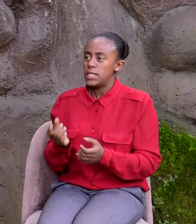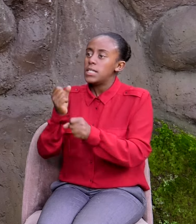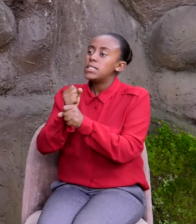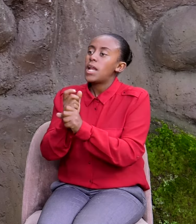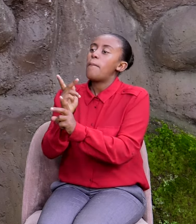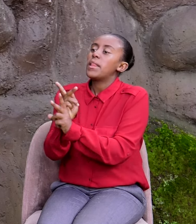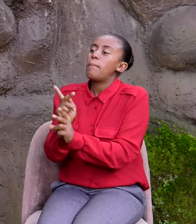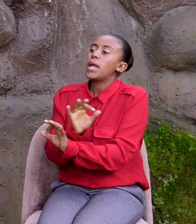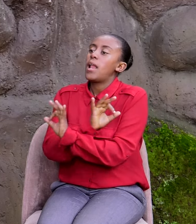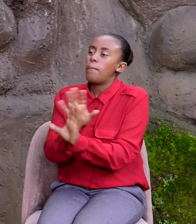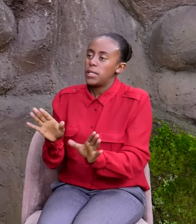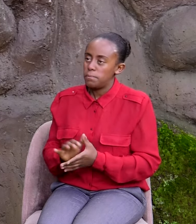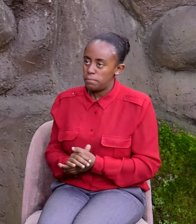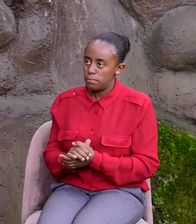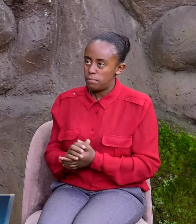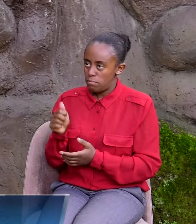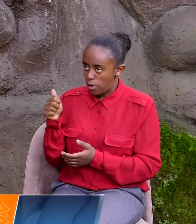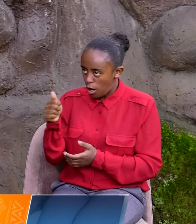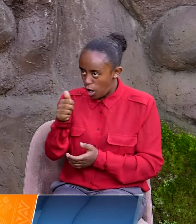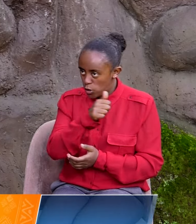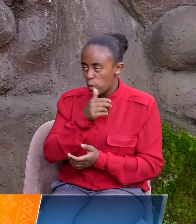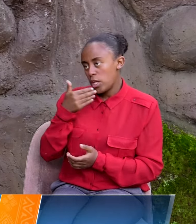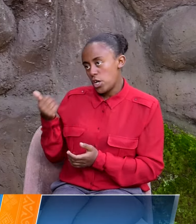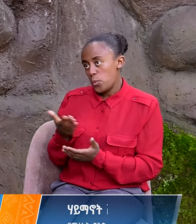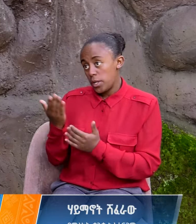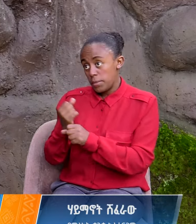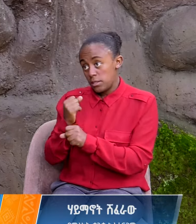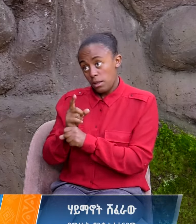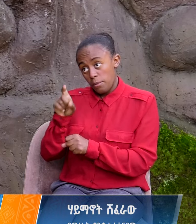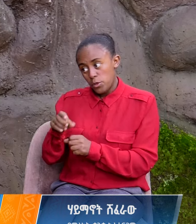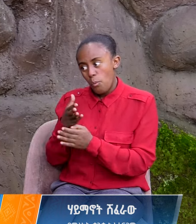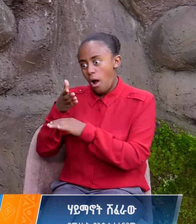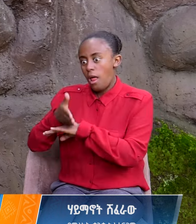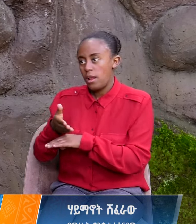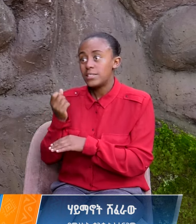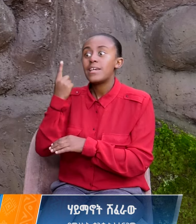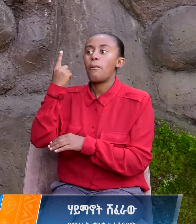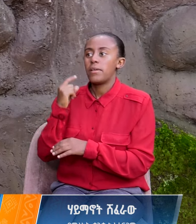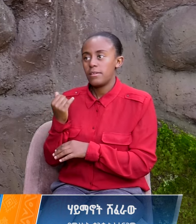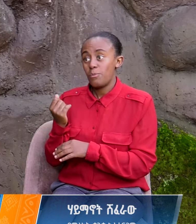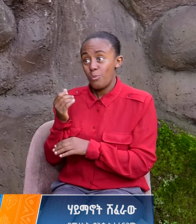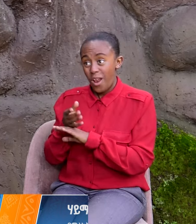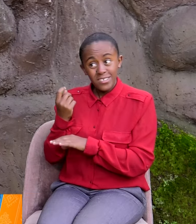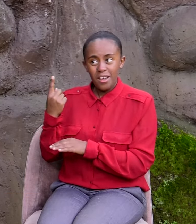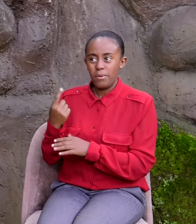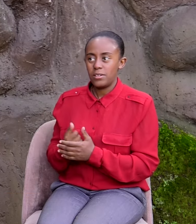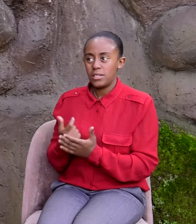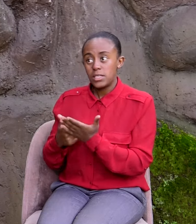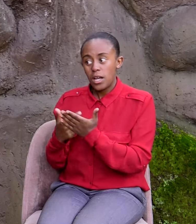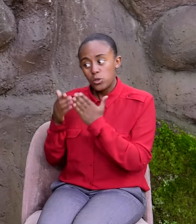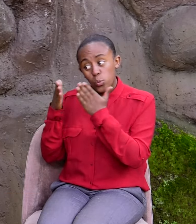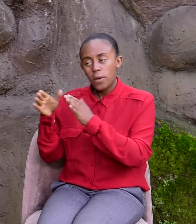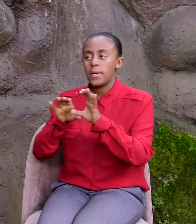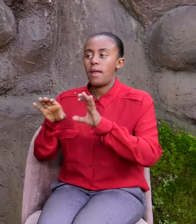ስራ መጠበቅ የለበትም፣ በራሱ የተሻለውን ነገር ነው መስራት ያለበት፣ በኋላ ላይ ሲገባኝ ማለት ነው። እዚህ ላይ